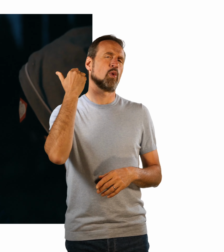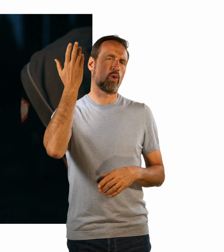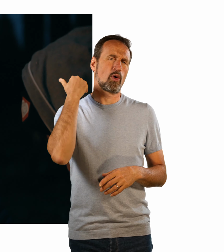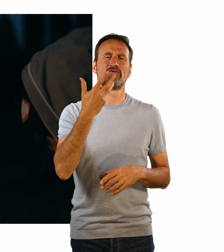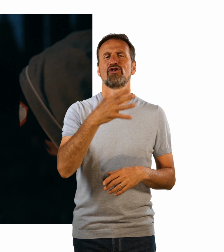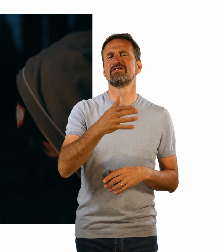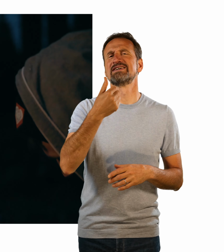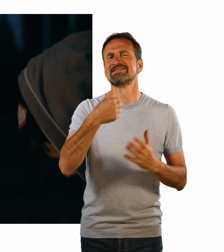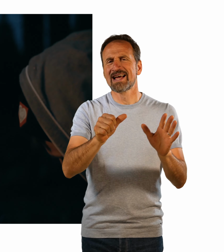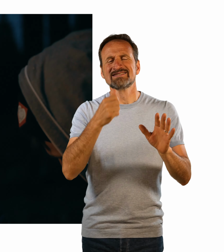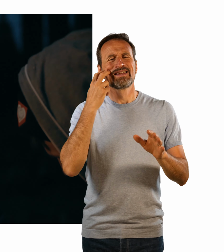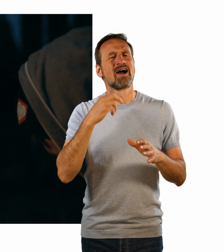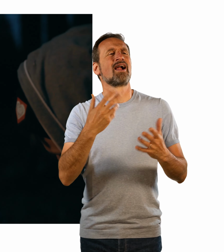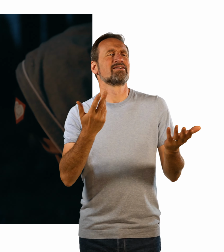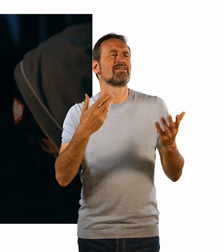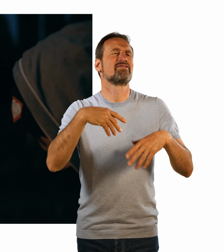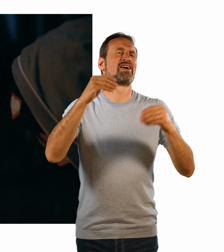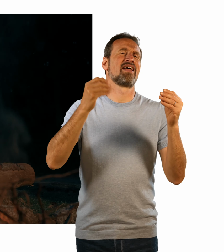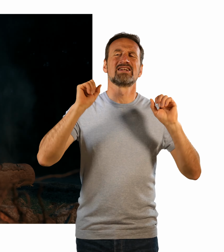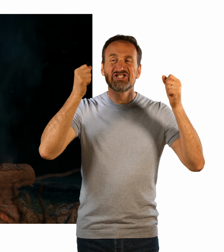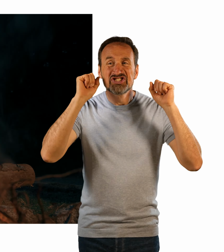es ja normal, geht es los, jobmäßig total.